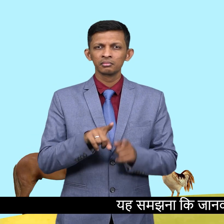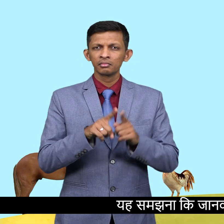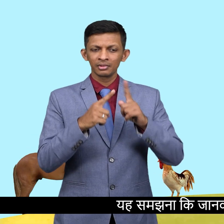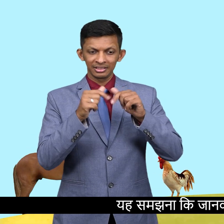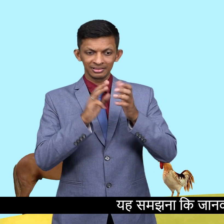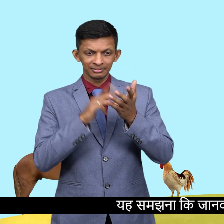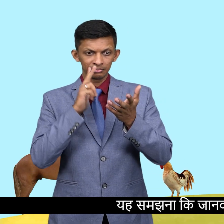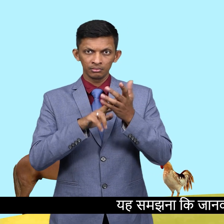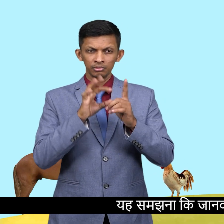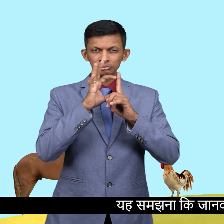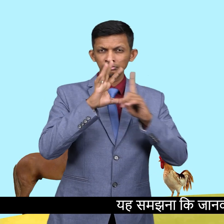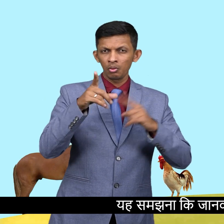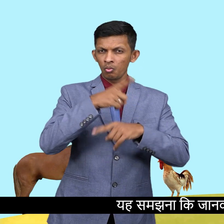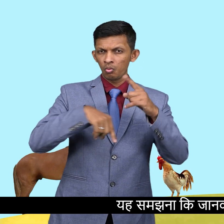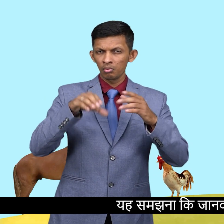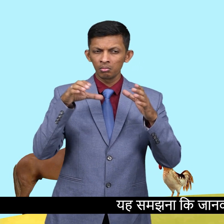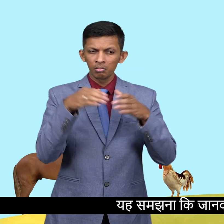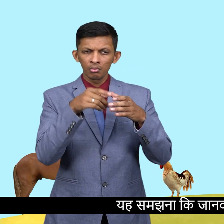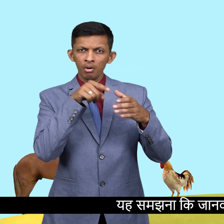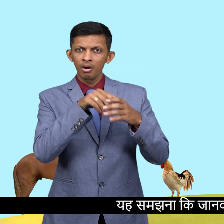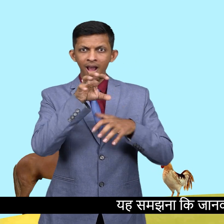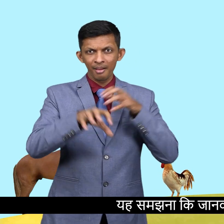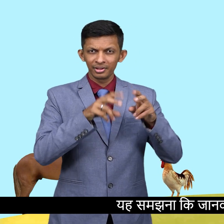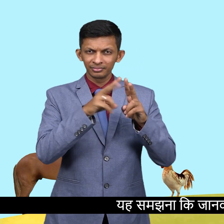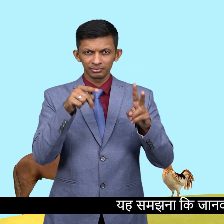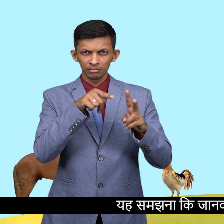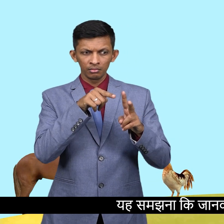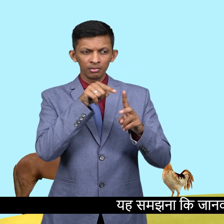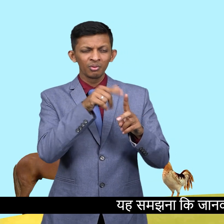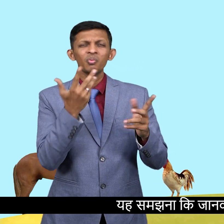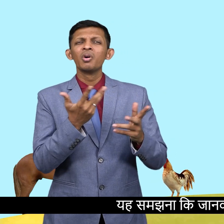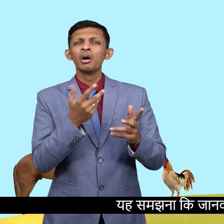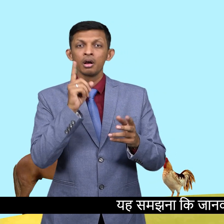यह समझना कि जानवरों को पालतू बनाने का क्या मतलब है।